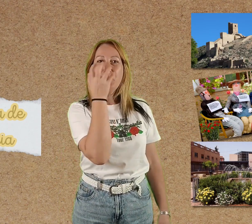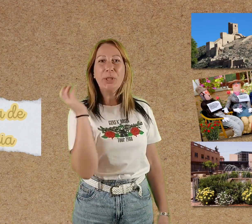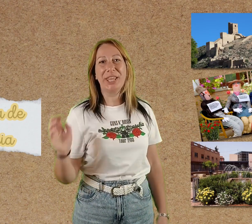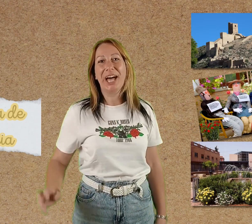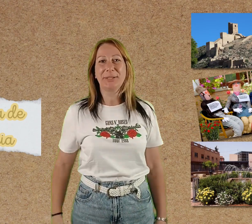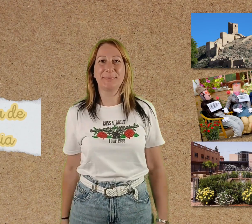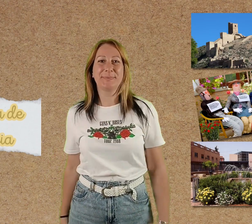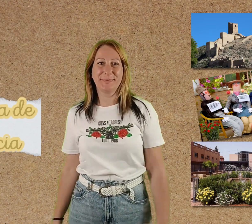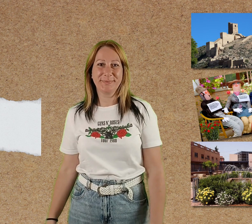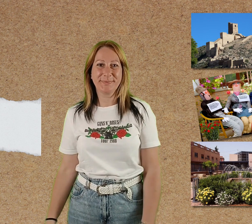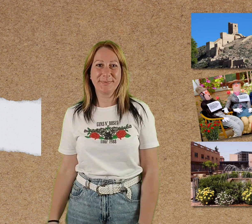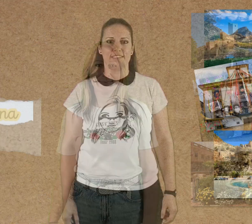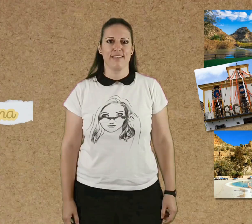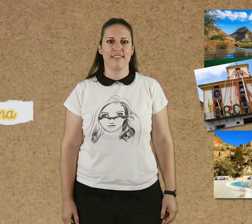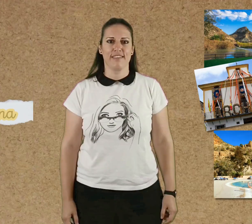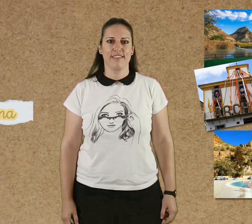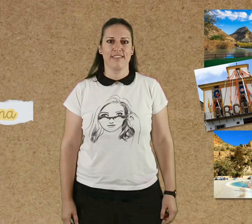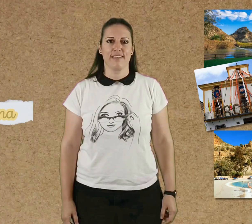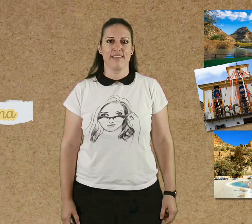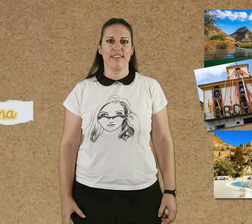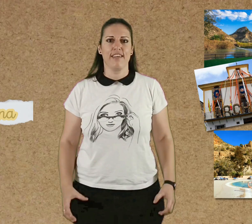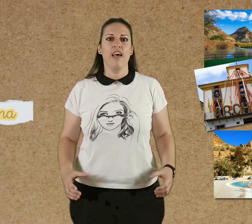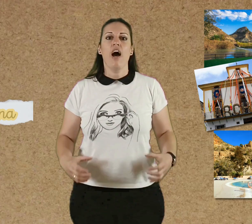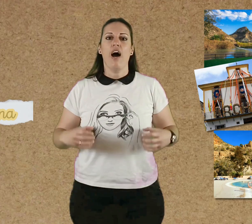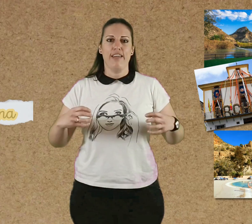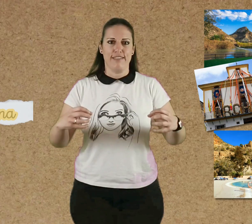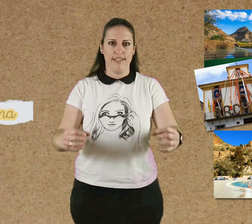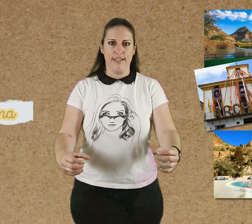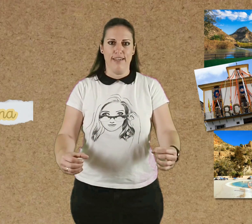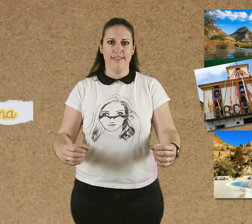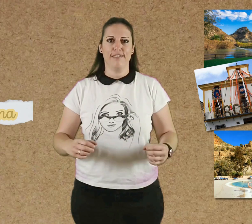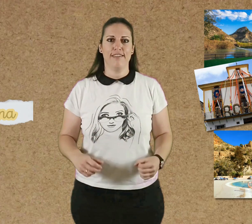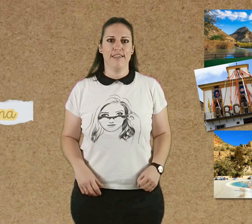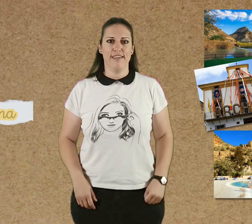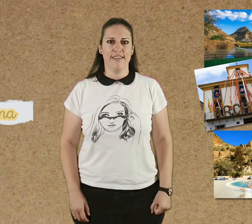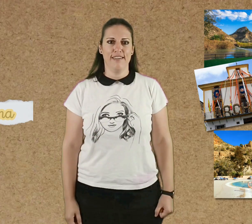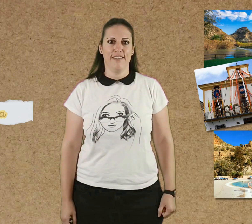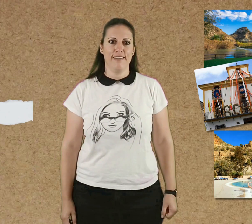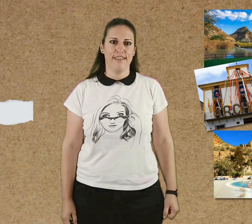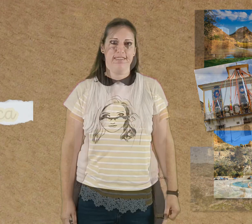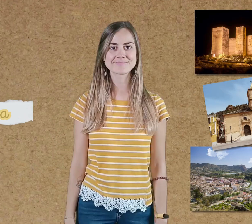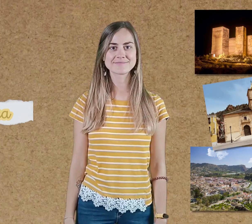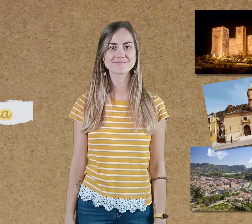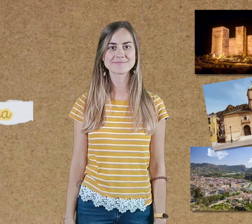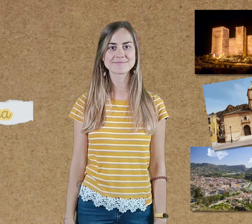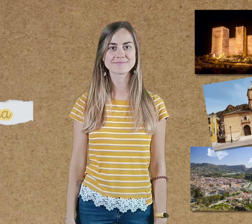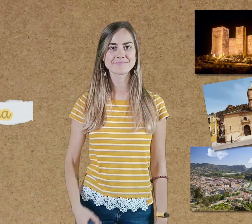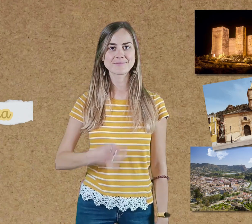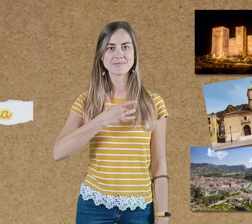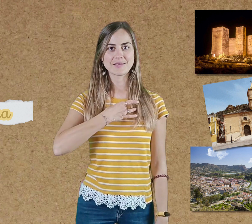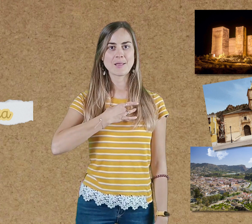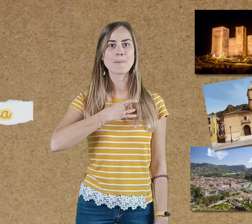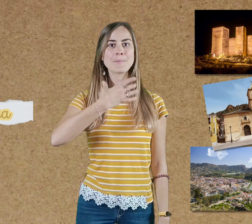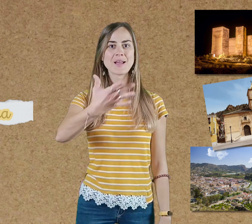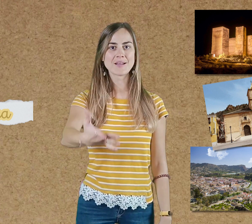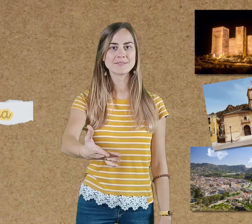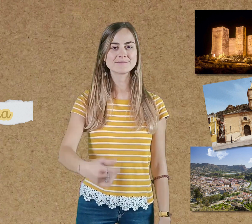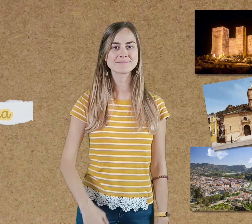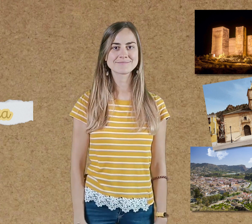a repetir. Ella es un trozo de cielo, ella va abriendo sus alas, tiene un acento